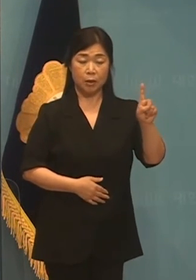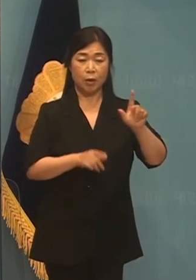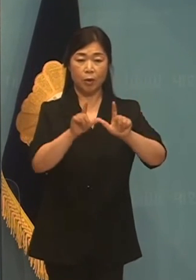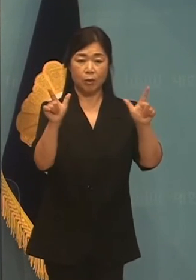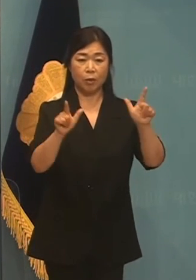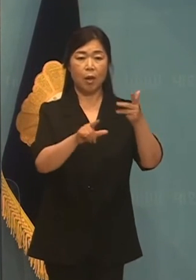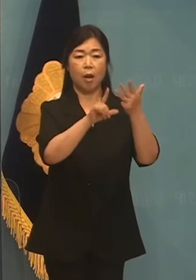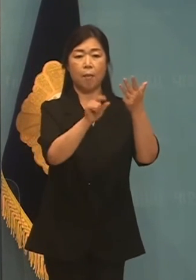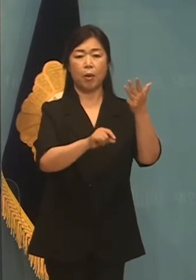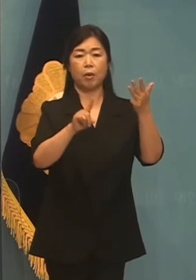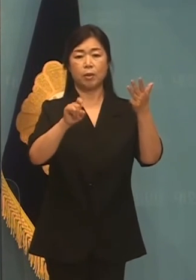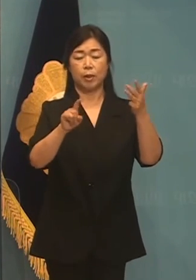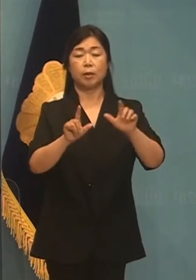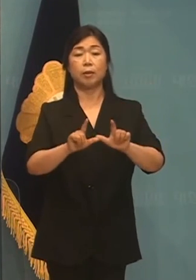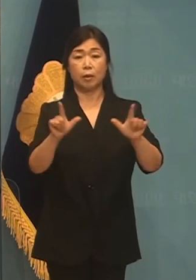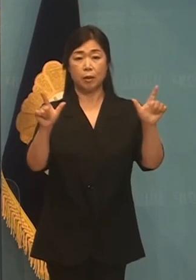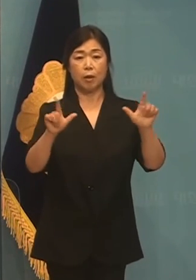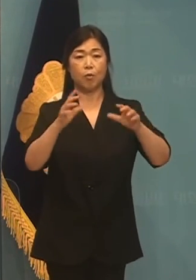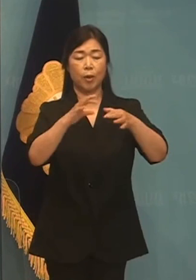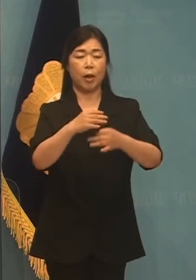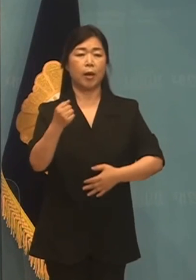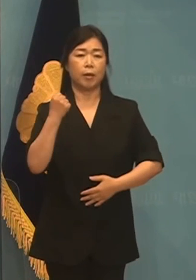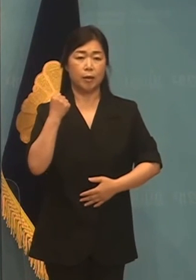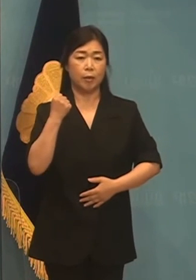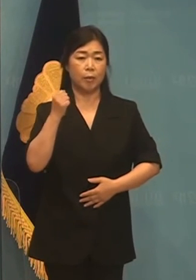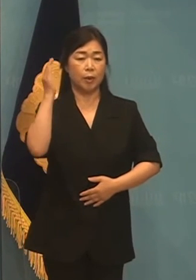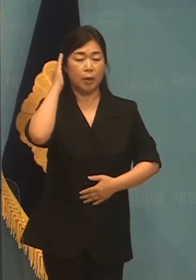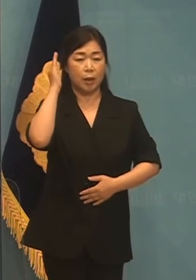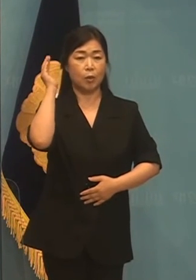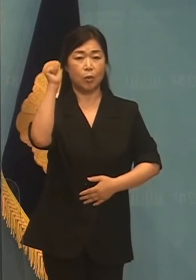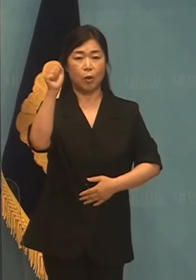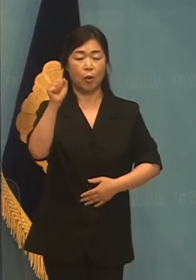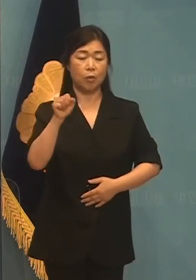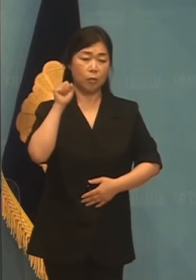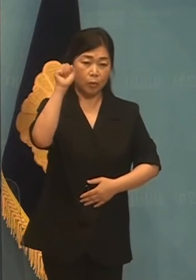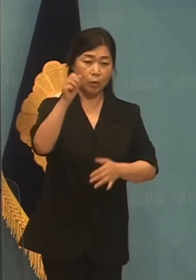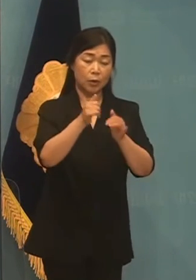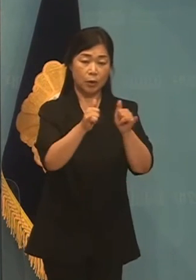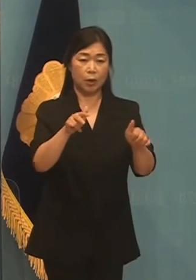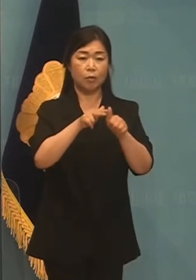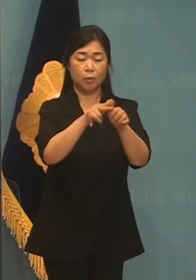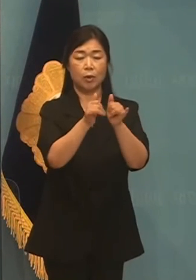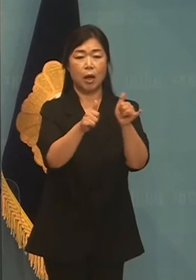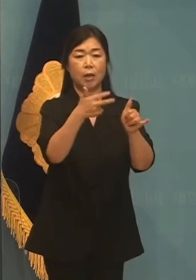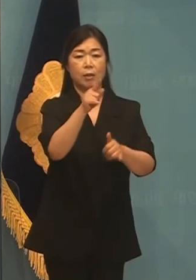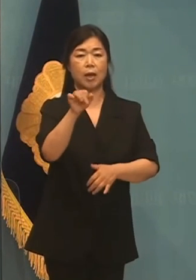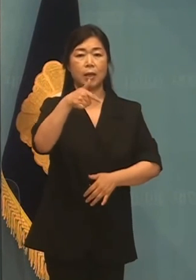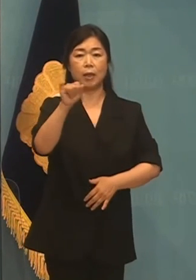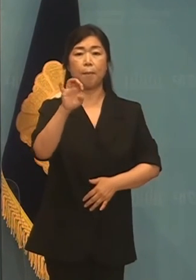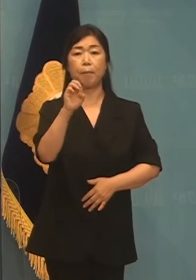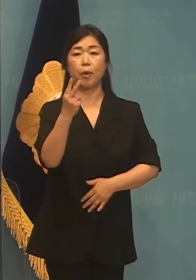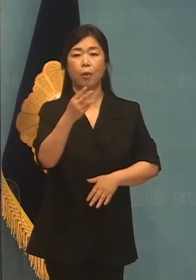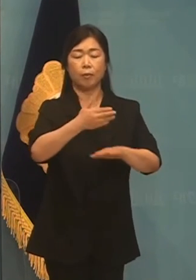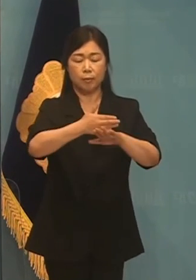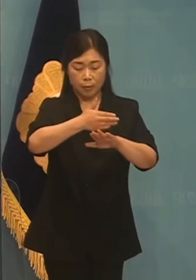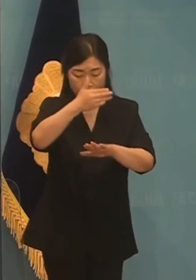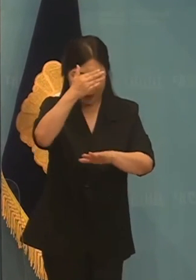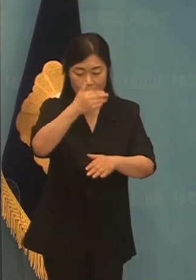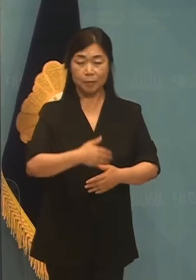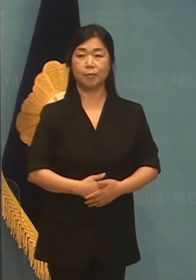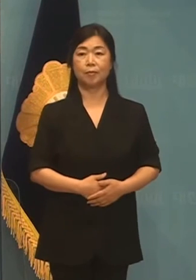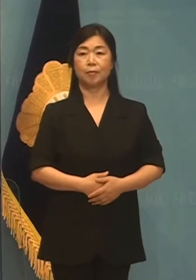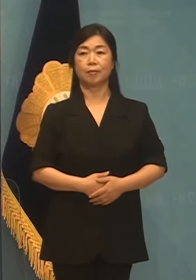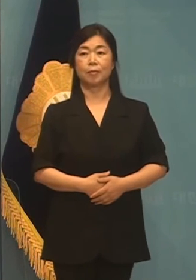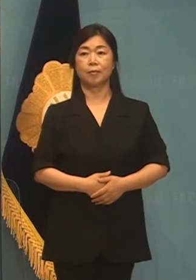2021년 8월 11일 국민의힘 대선 경선 후보 장기표. 감사합니다.